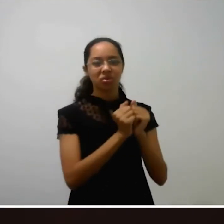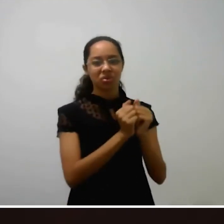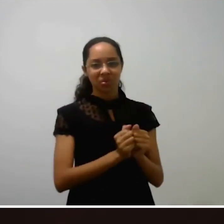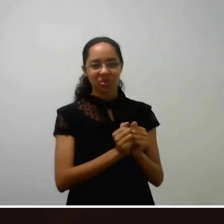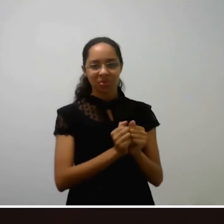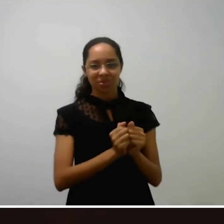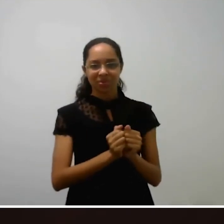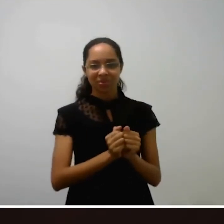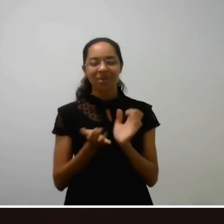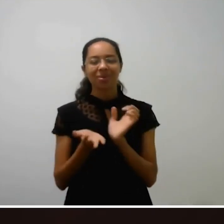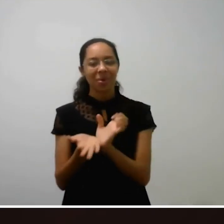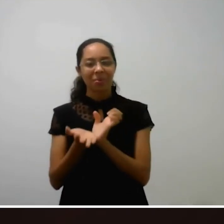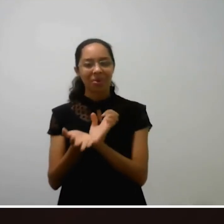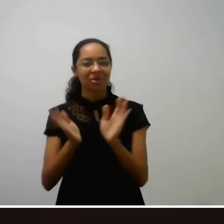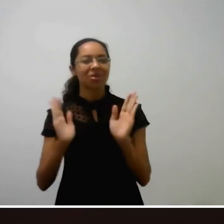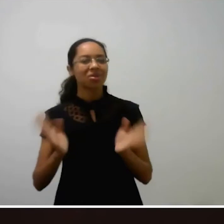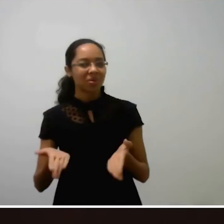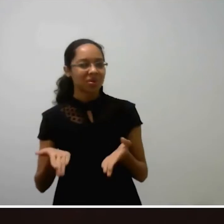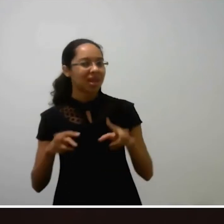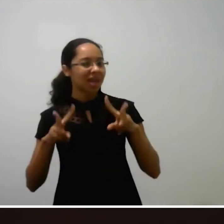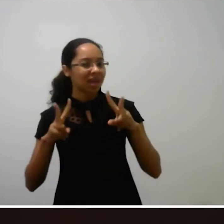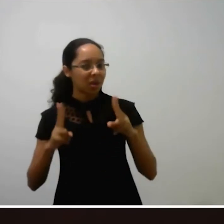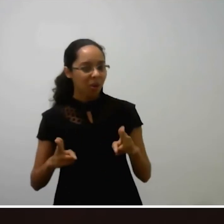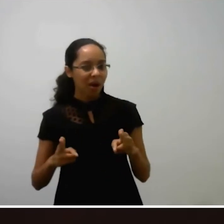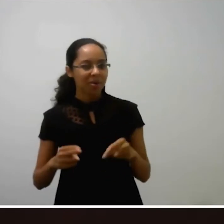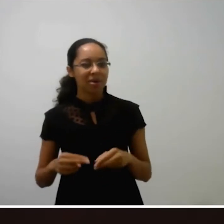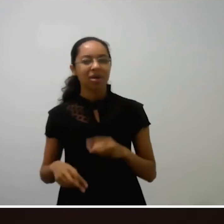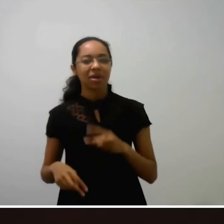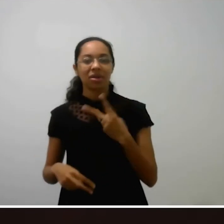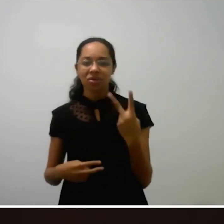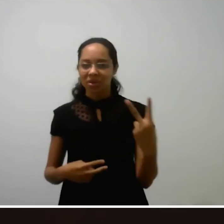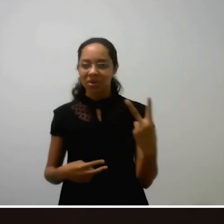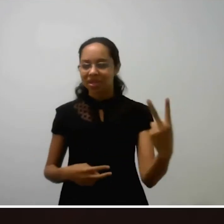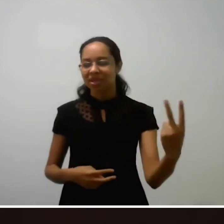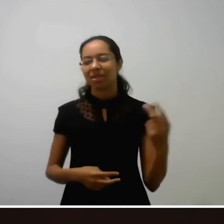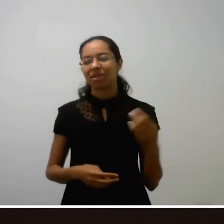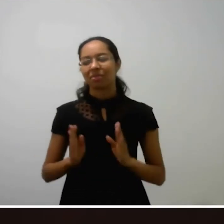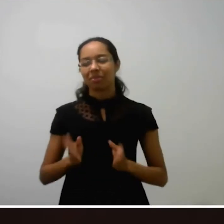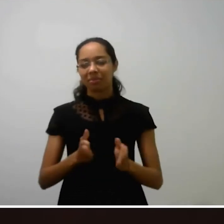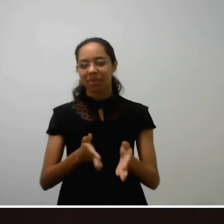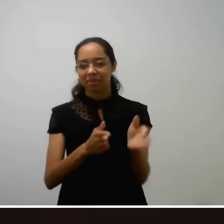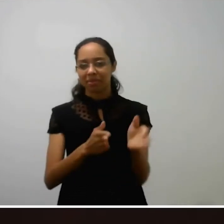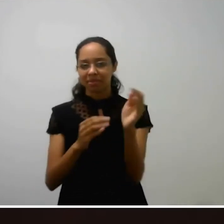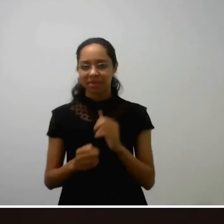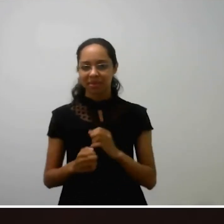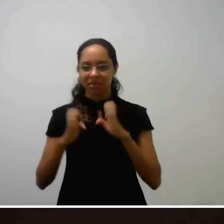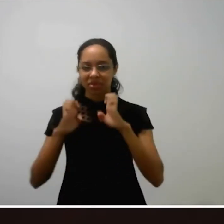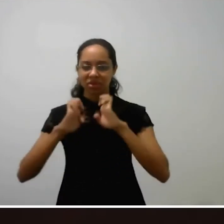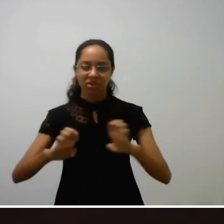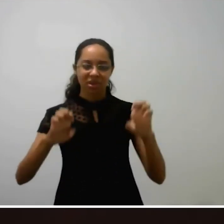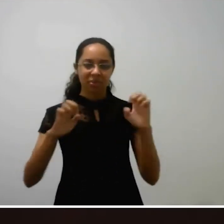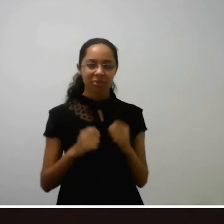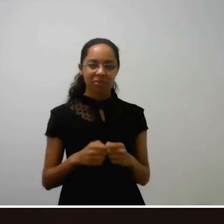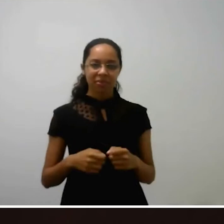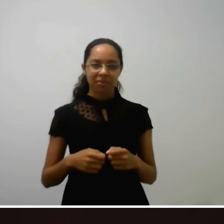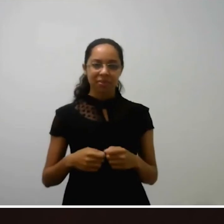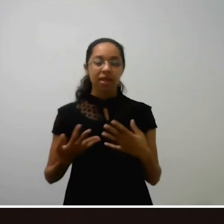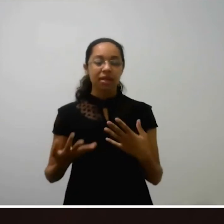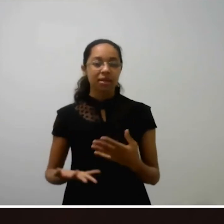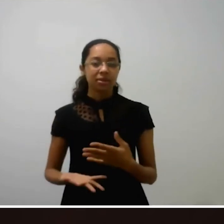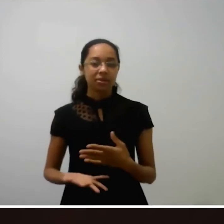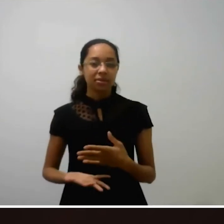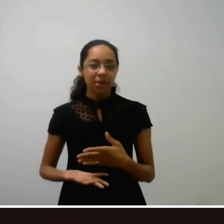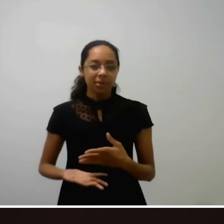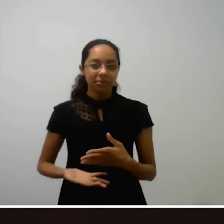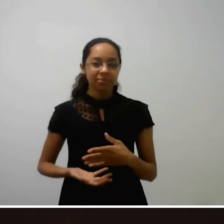despertou a ira do Vaticano. Enquanto Valdo e seus amigos se limitavam a um